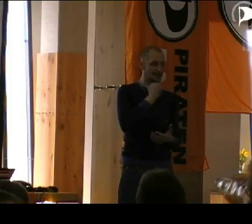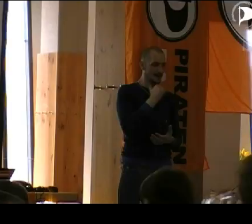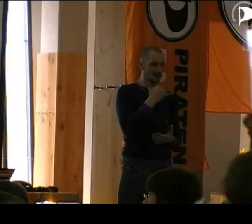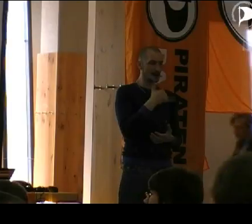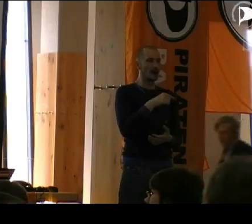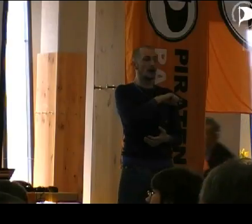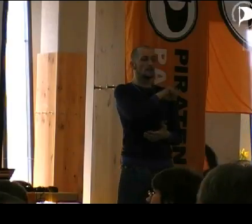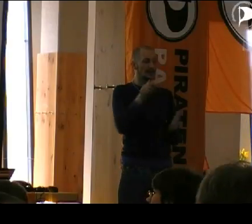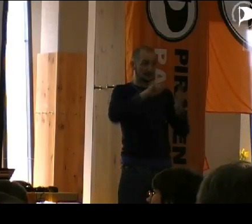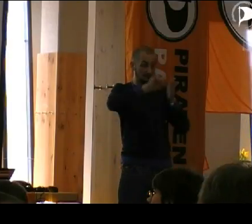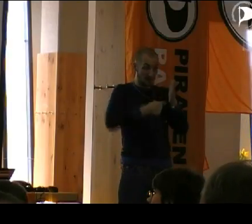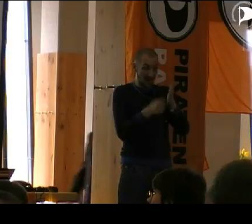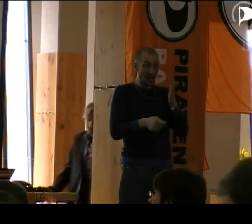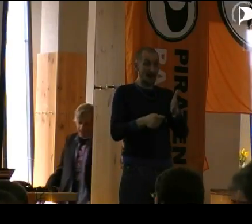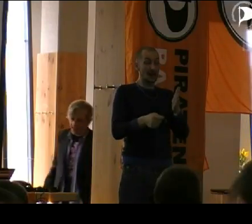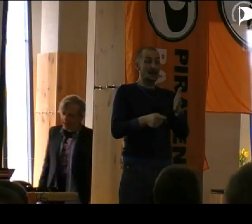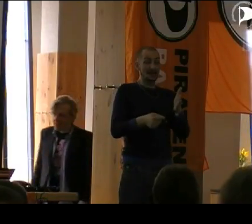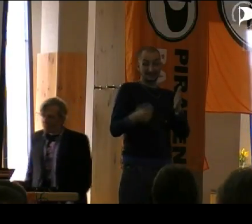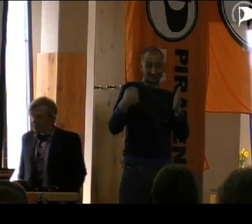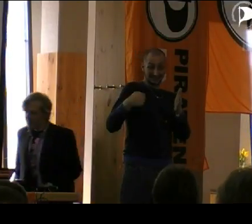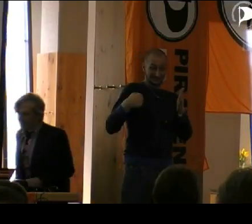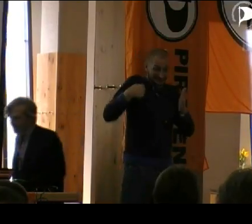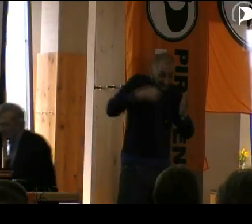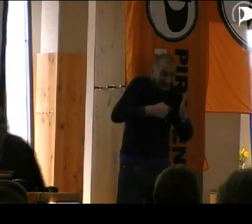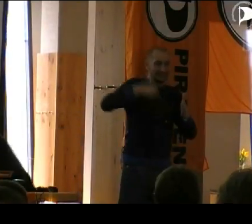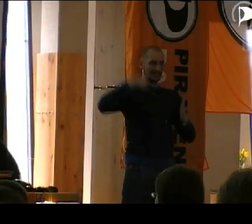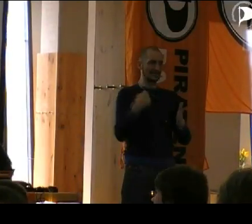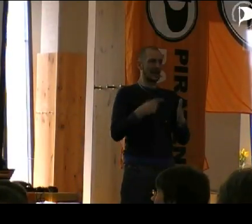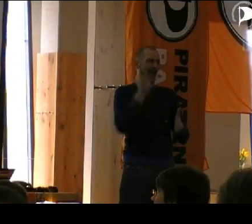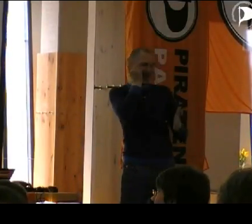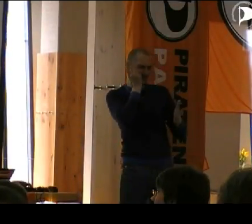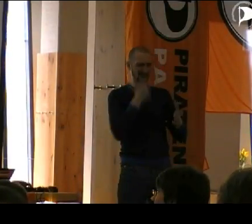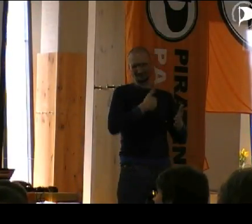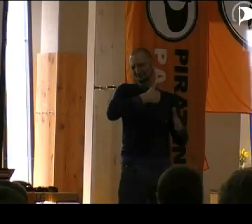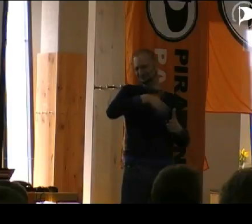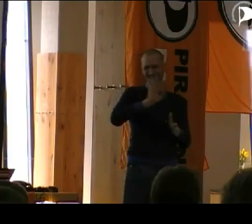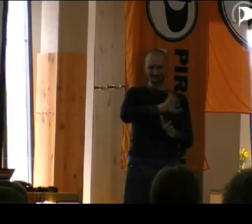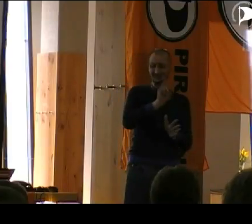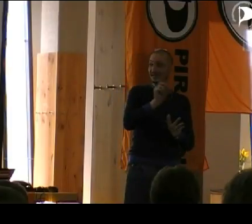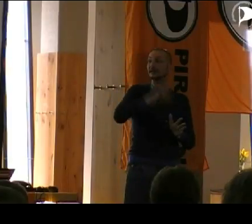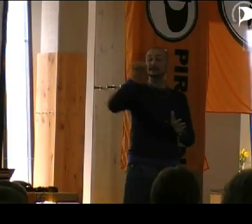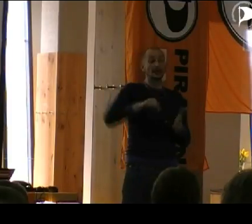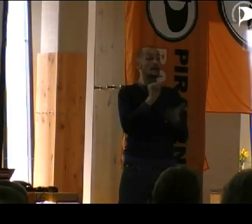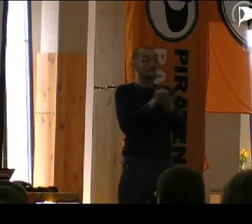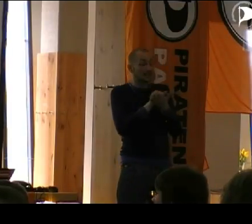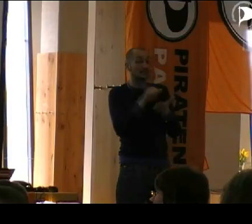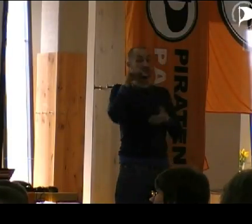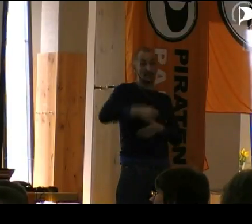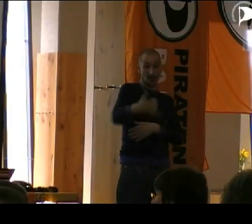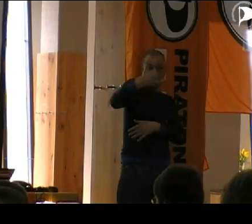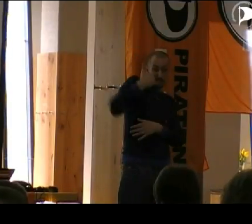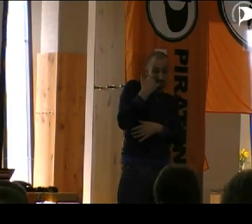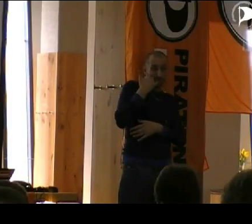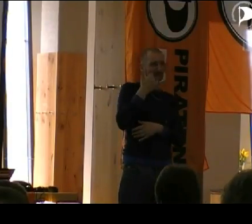ein händler ja da haben auch zwischen 60 plätze fertig angeliefert ein zwei mal in der woche